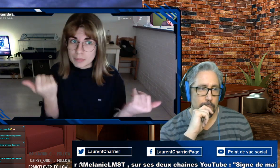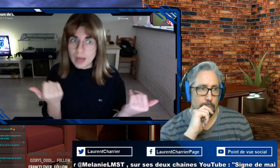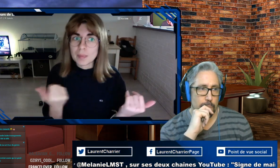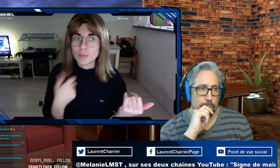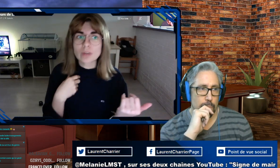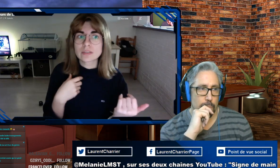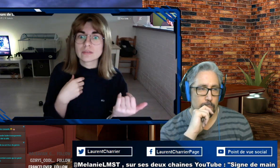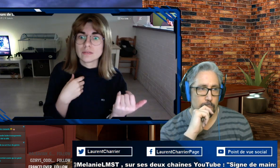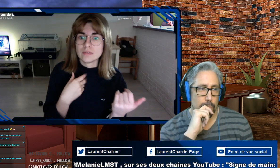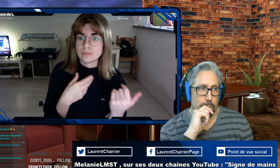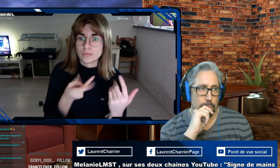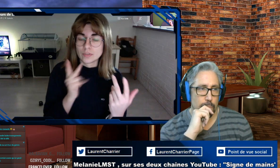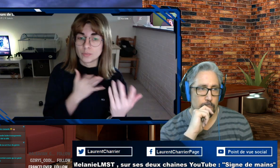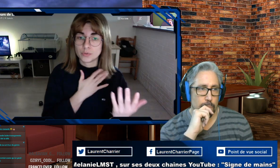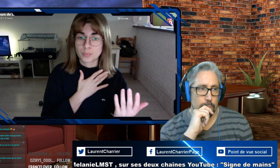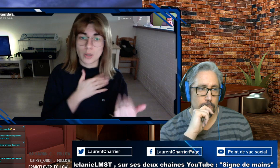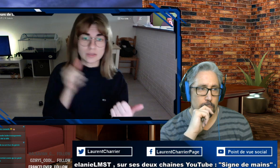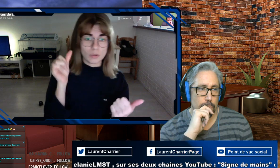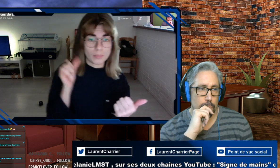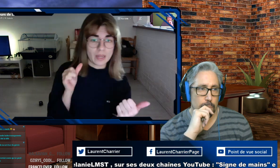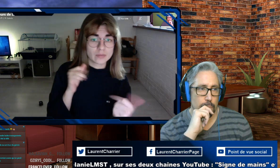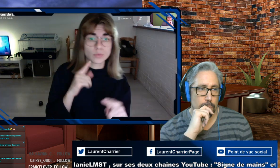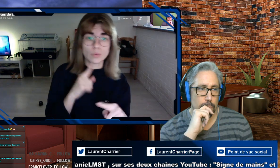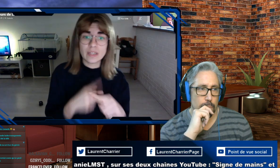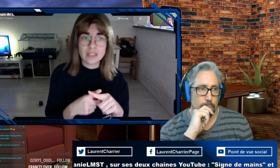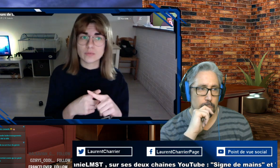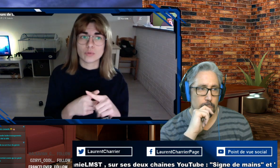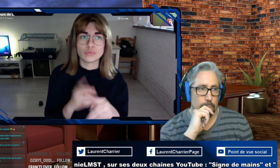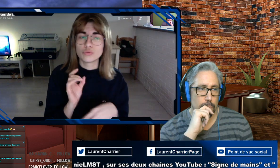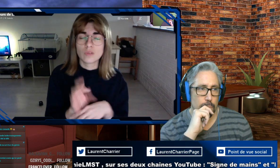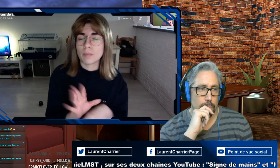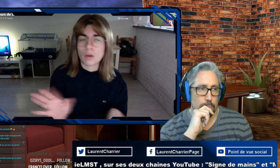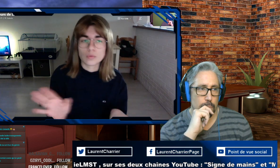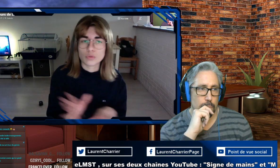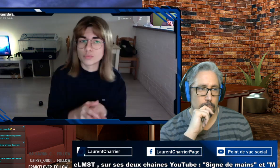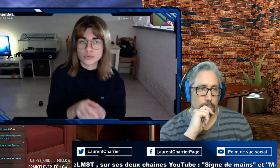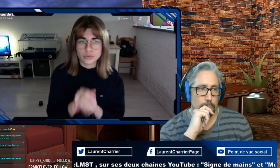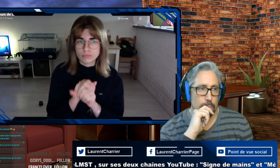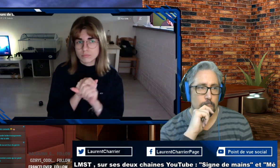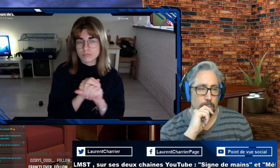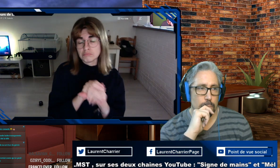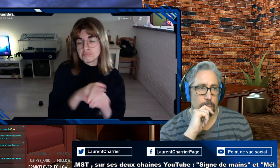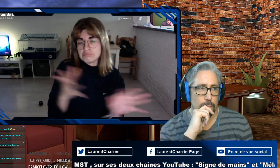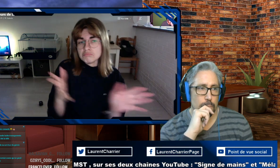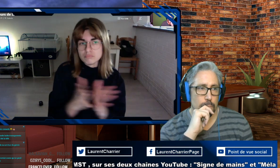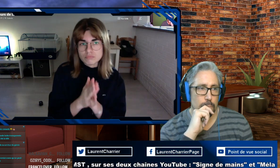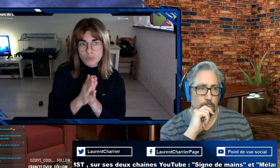Je n'étais pas à mes mots, ce qui me fait plus peur, c'est l'opération, et surtout, je ne voulais pas entendre plus.